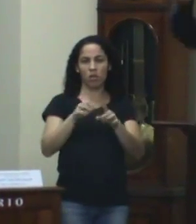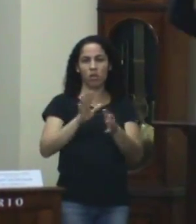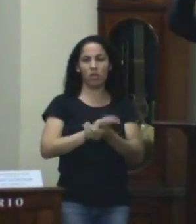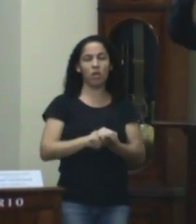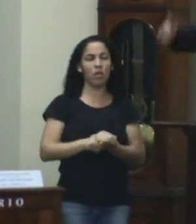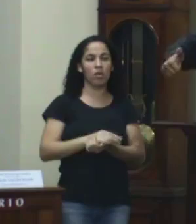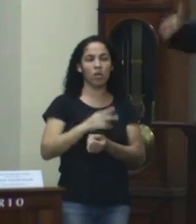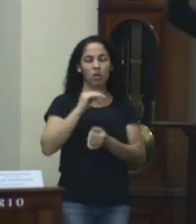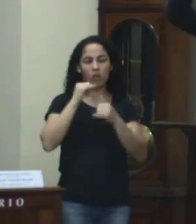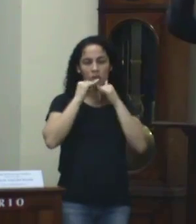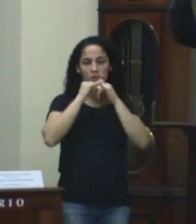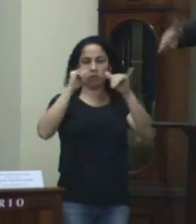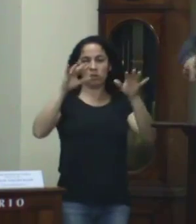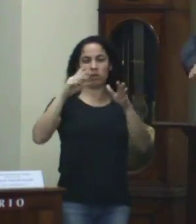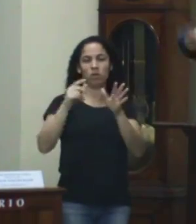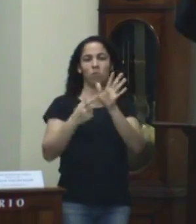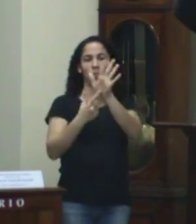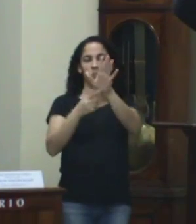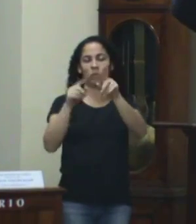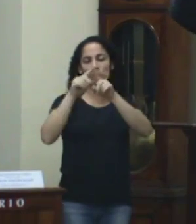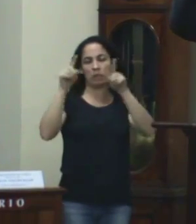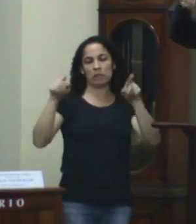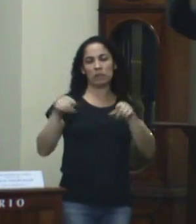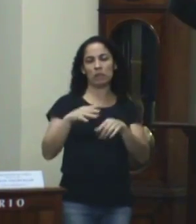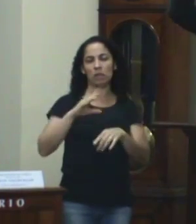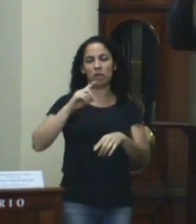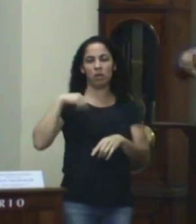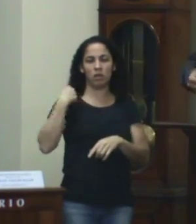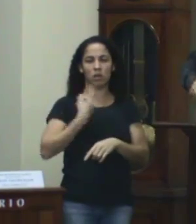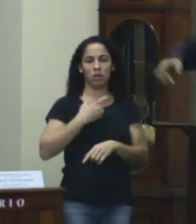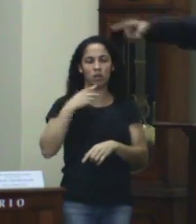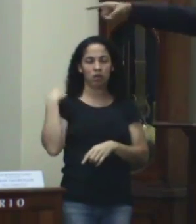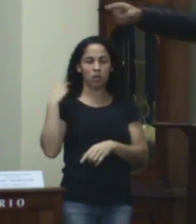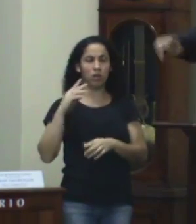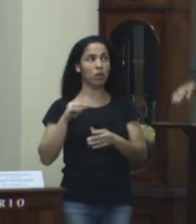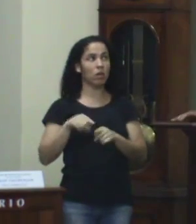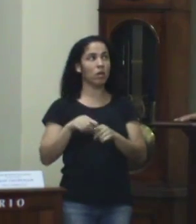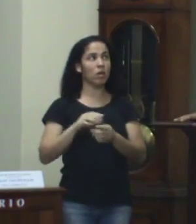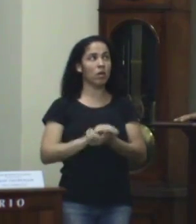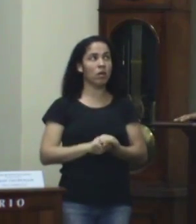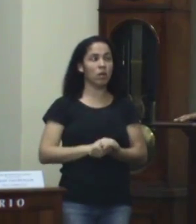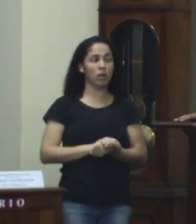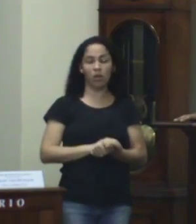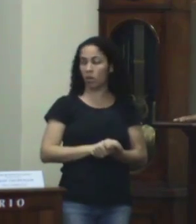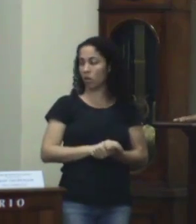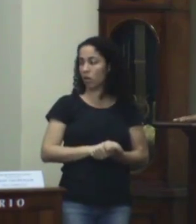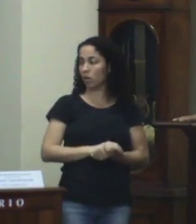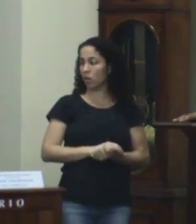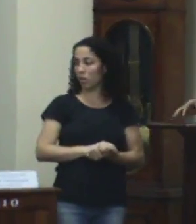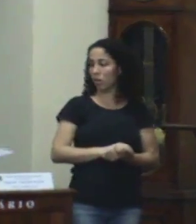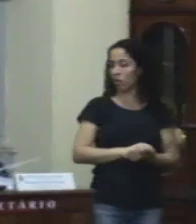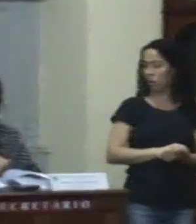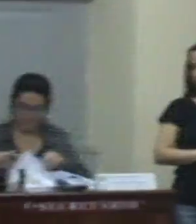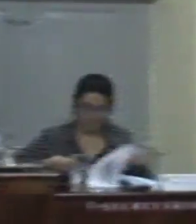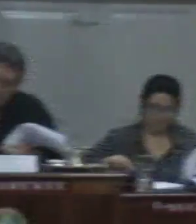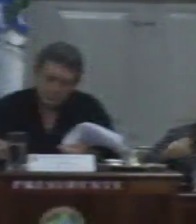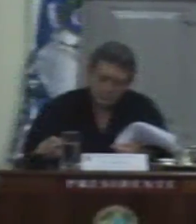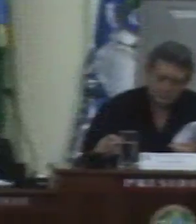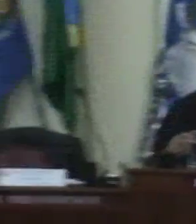responsável, denuncie, publique aqui, que a nossa voz é a sua. Meu nome Marquinhos, você não, obrigado. Eu